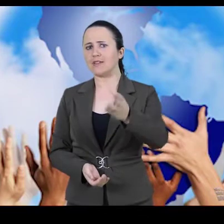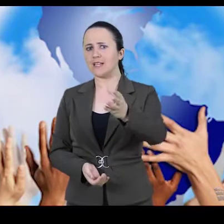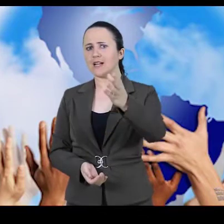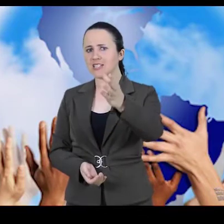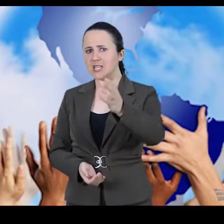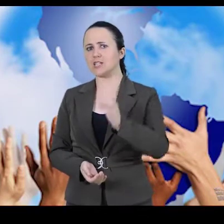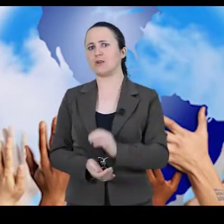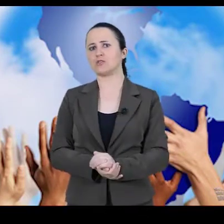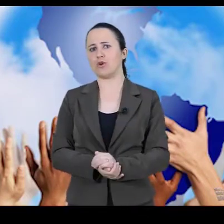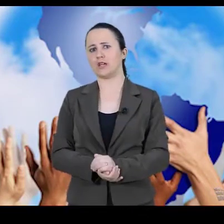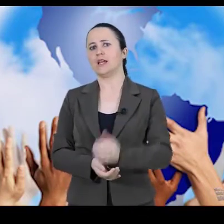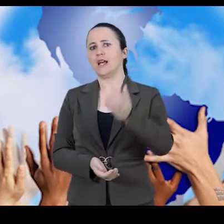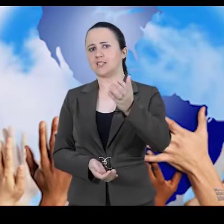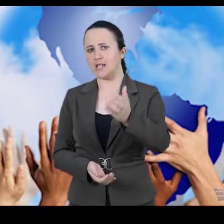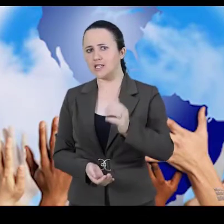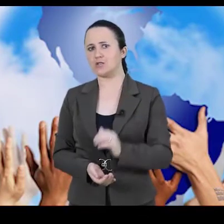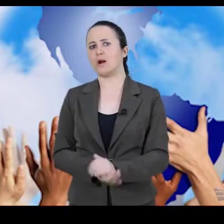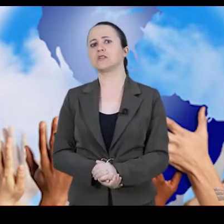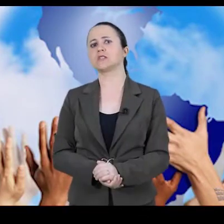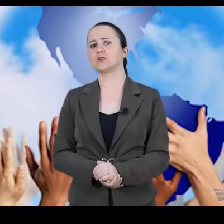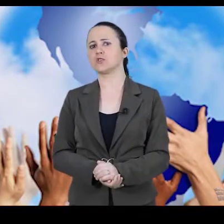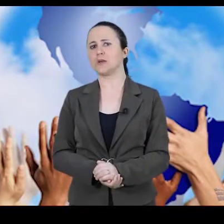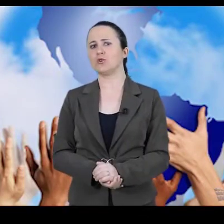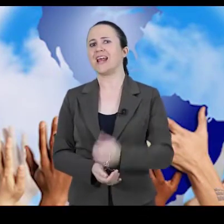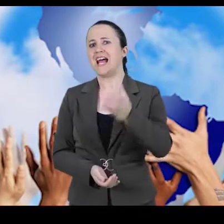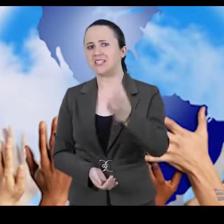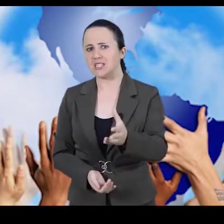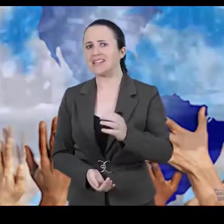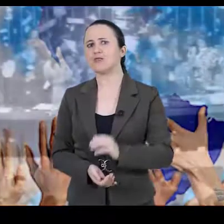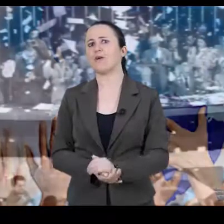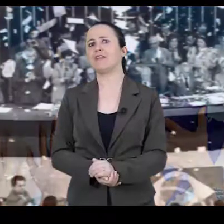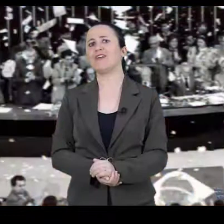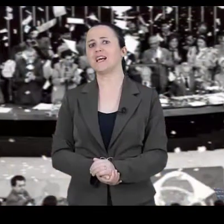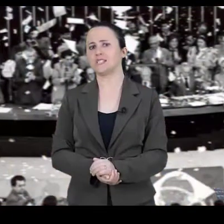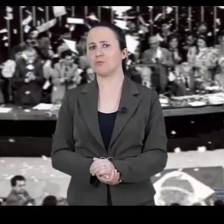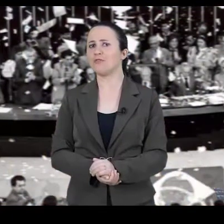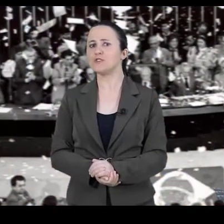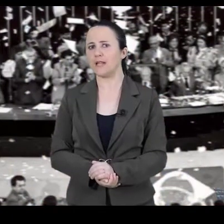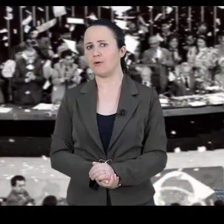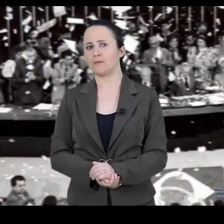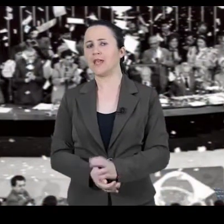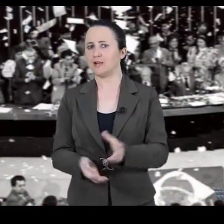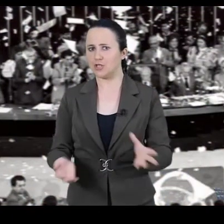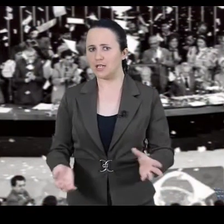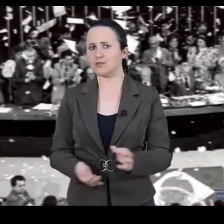ter acesso à escola, acesso ao ensino superior, acesso à qualificação profissional. É um direito